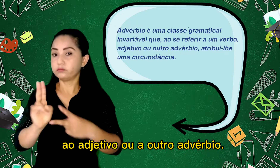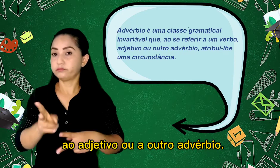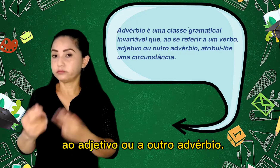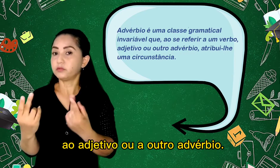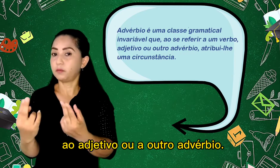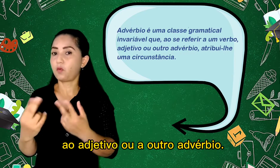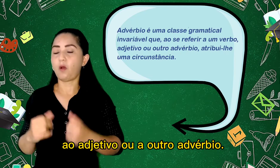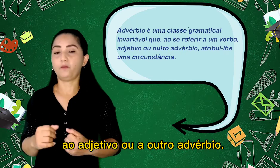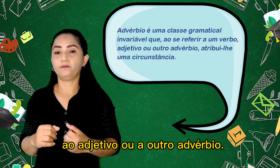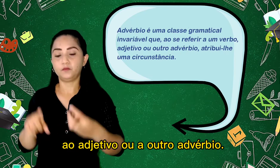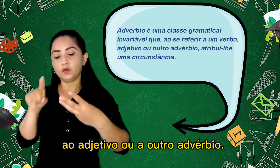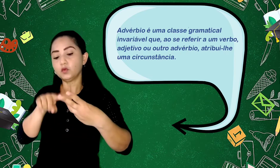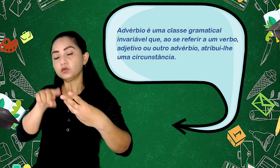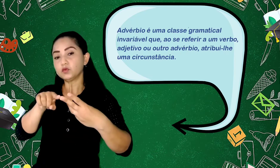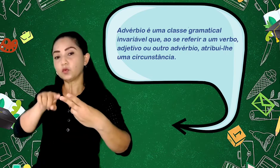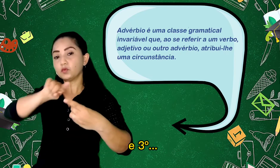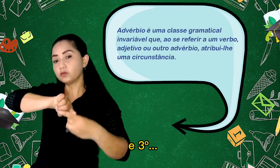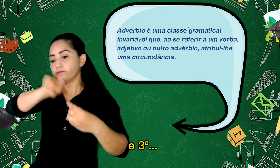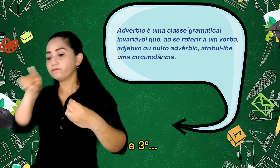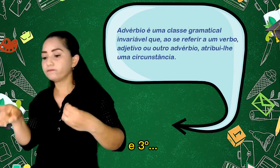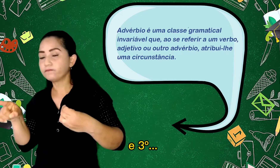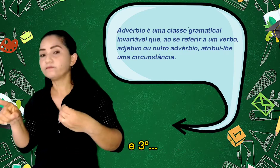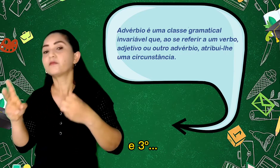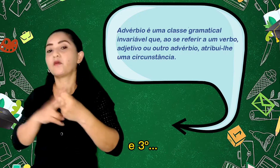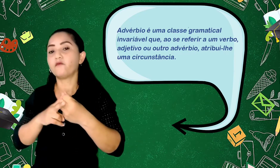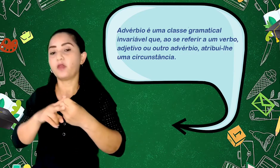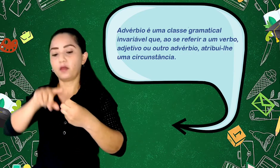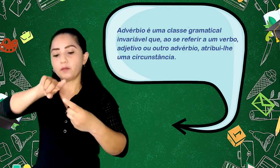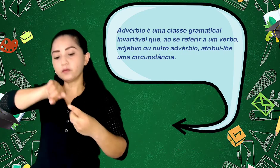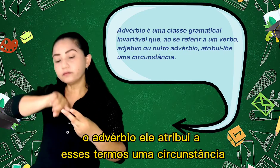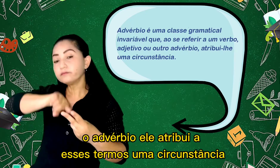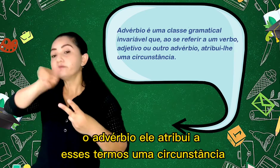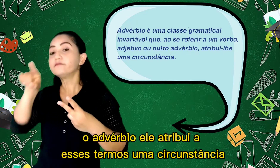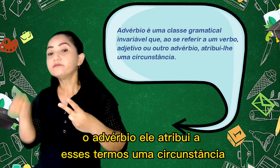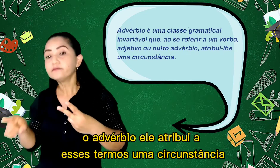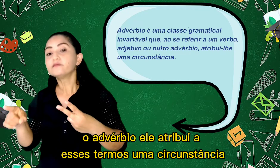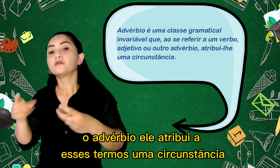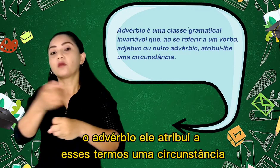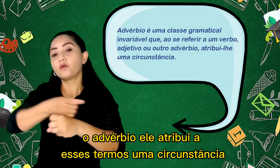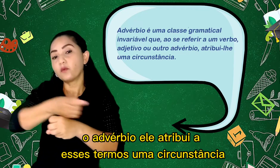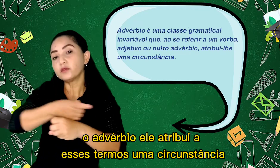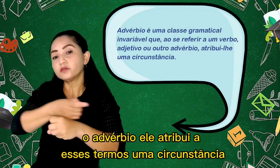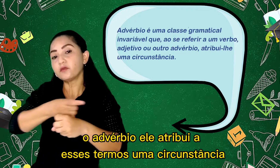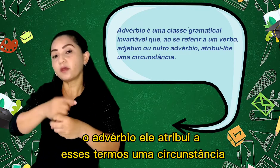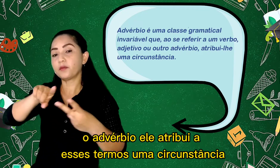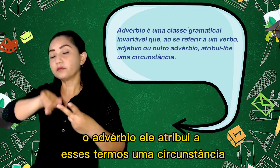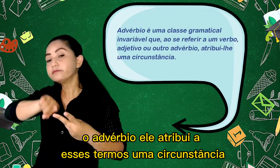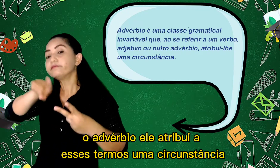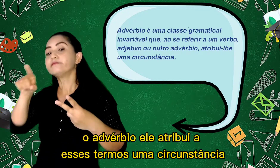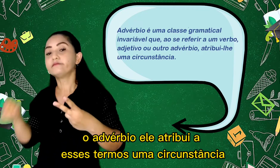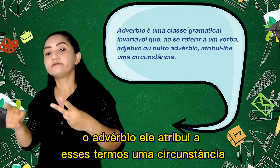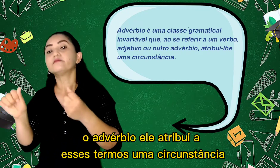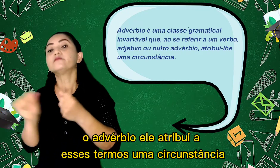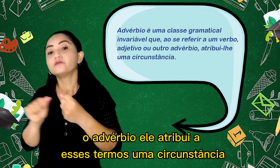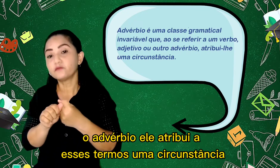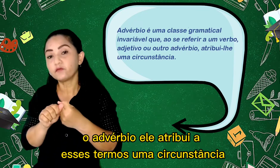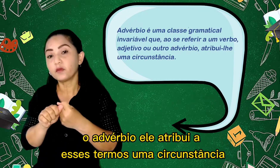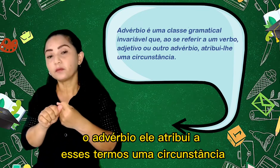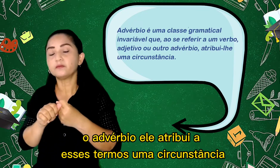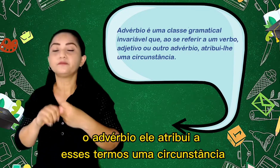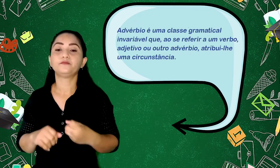a outro advérbio. E terceiro, o advérbio ele atribui a esses termos